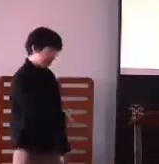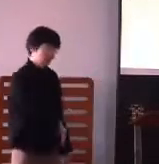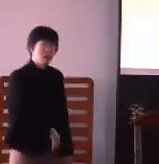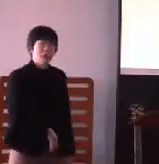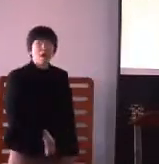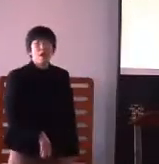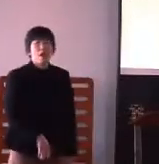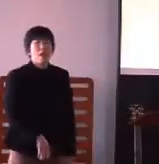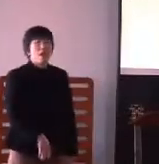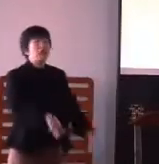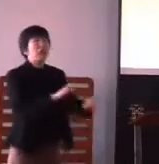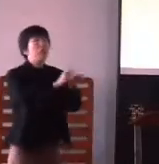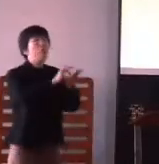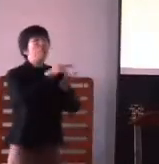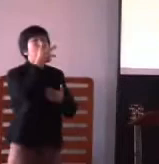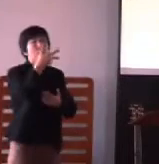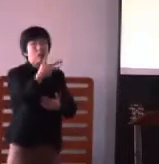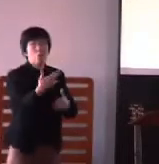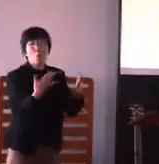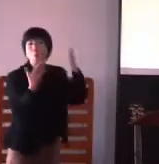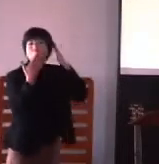薬剤師っていうのはねロアじゃ無理って